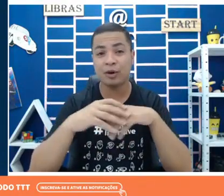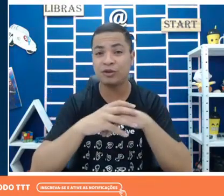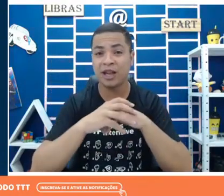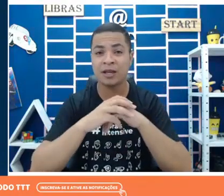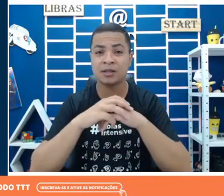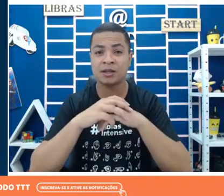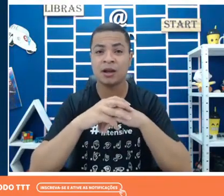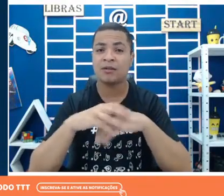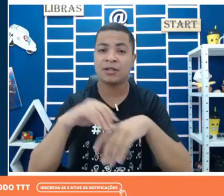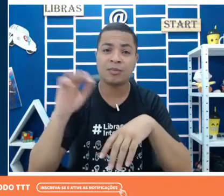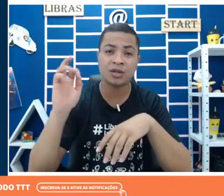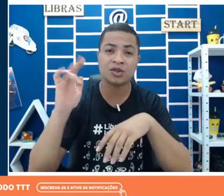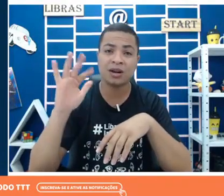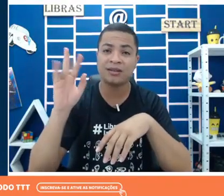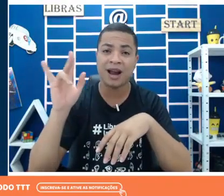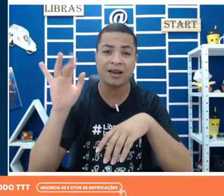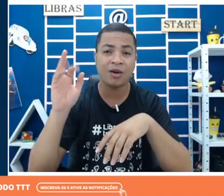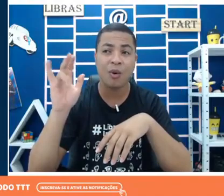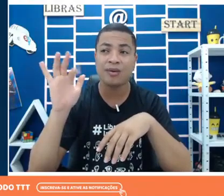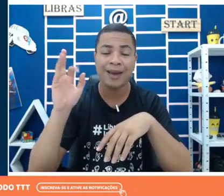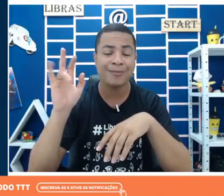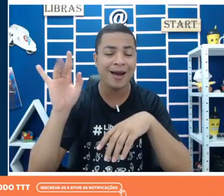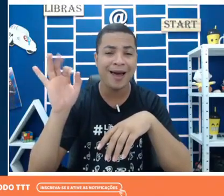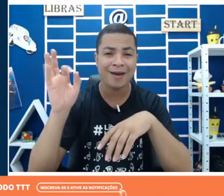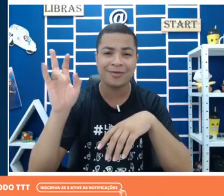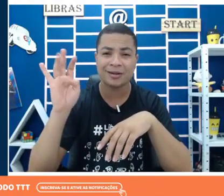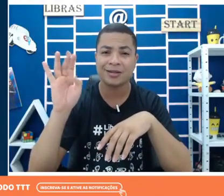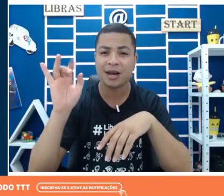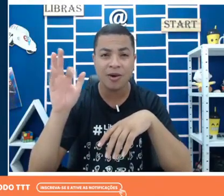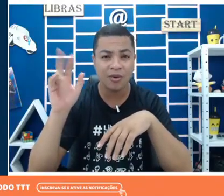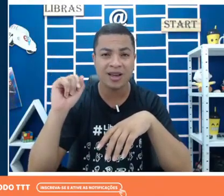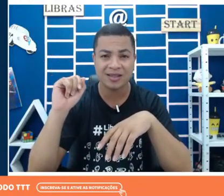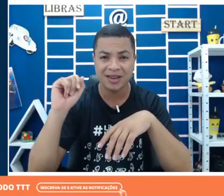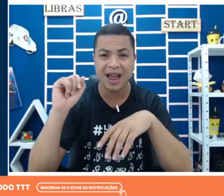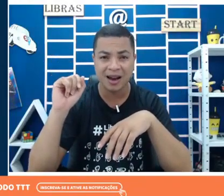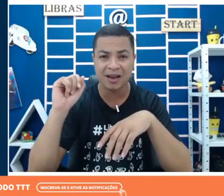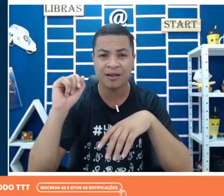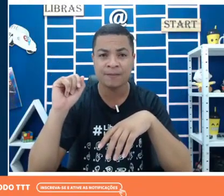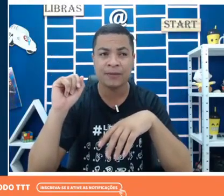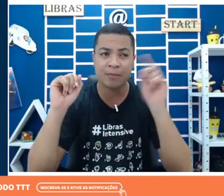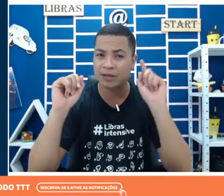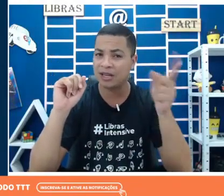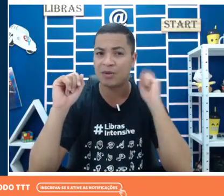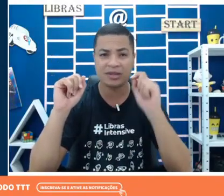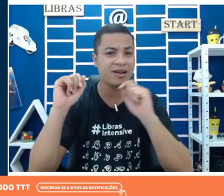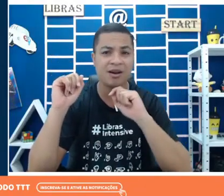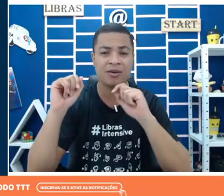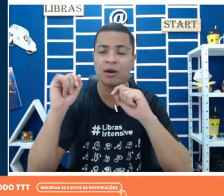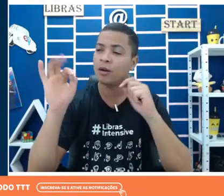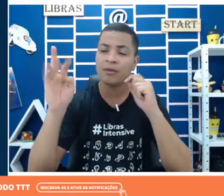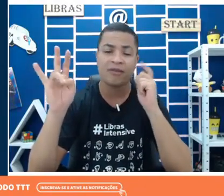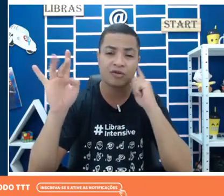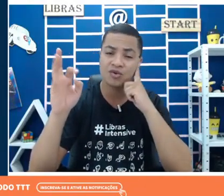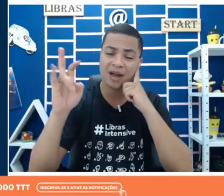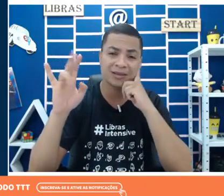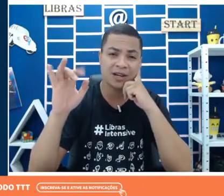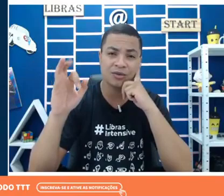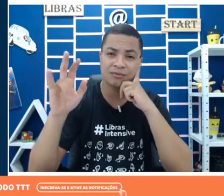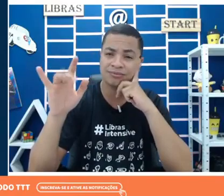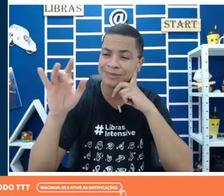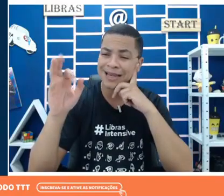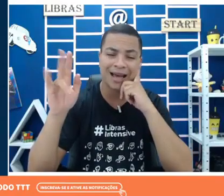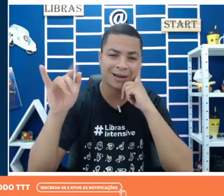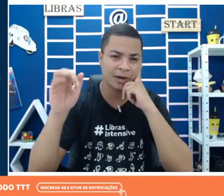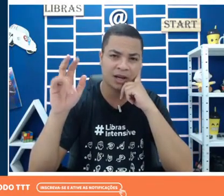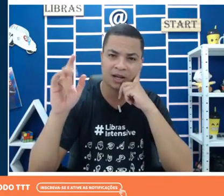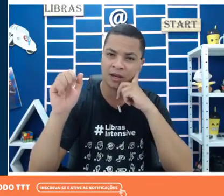não sabe português, você pode soletrar aqui qualquer palavra. Se ele não conhecer ela, ele pode saber o sinal. Mas vai continuar sendo